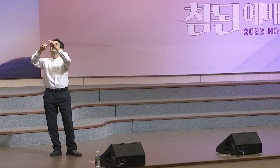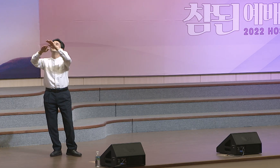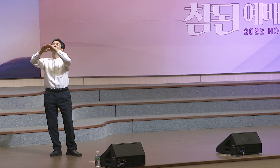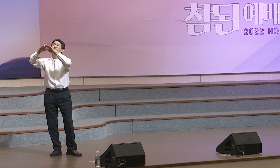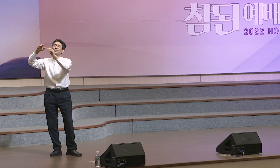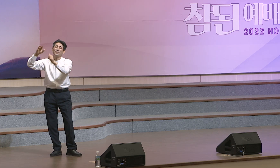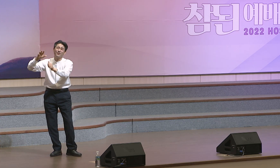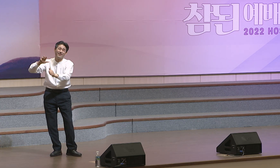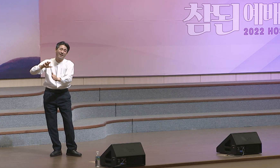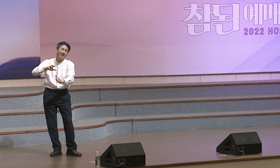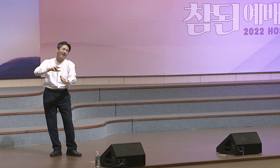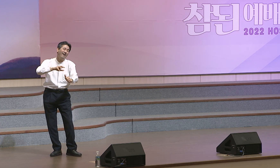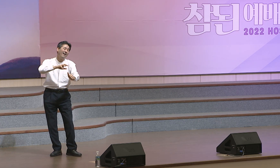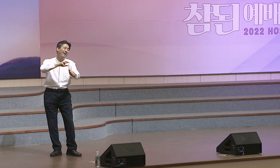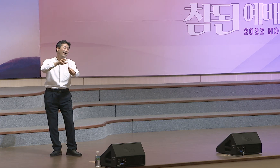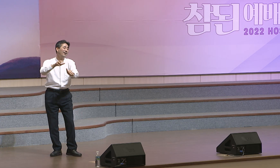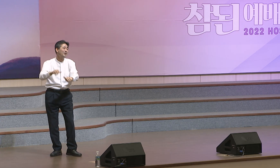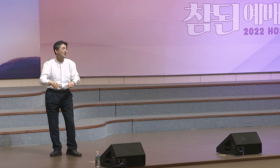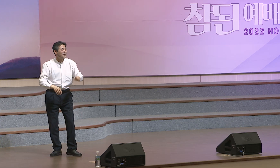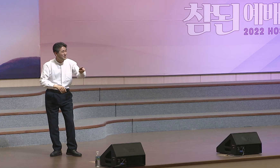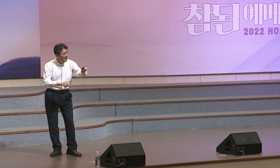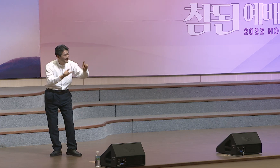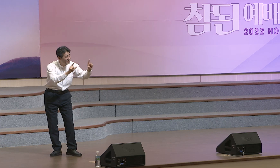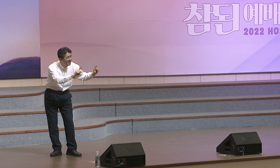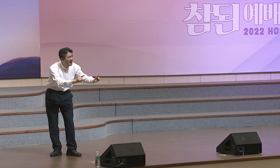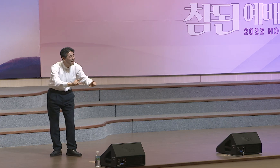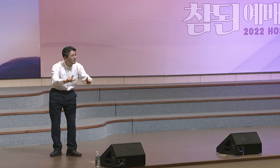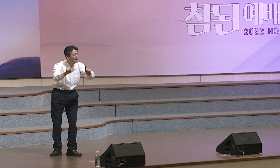그 손에 너의 삶을